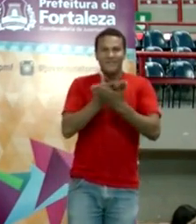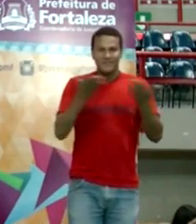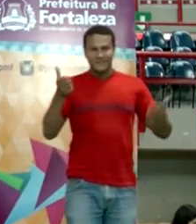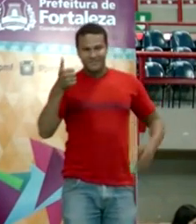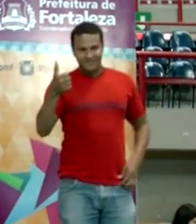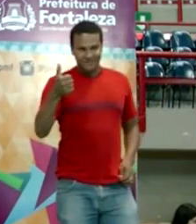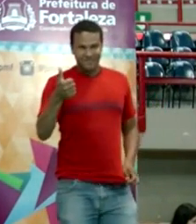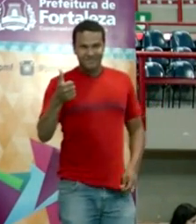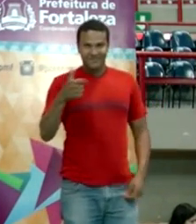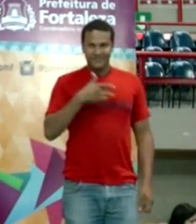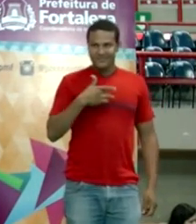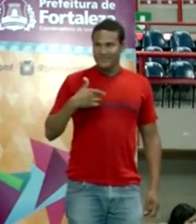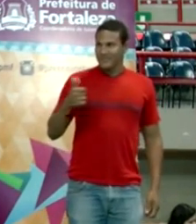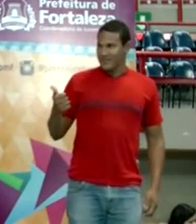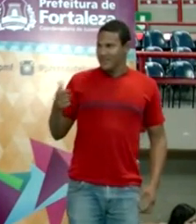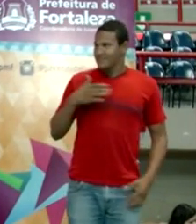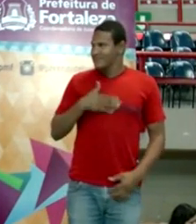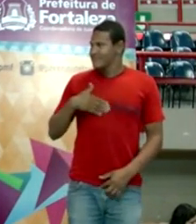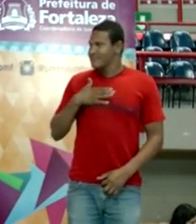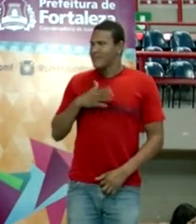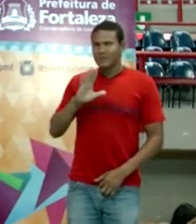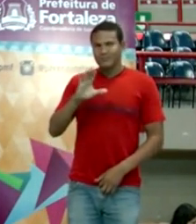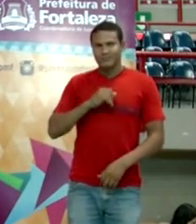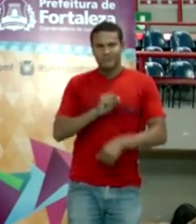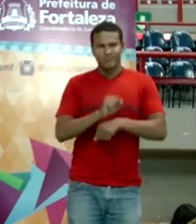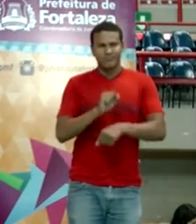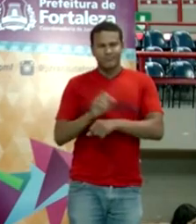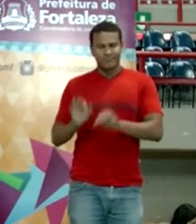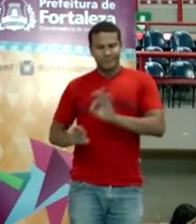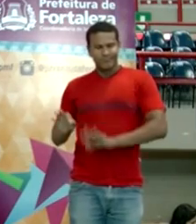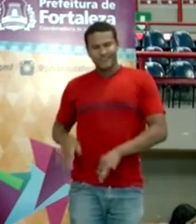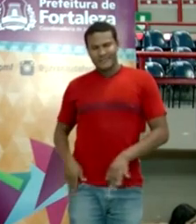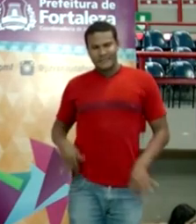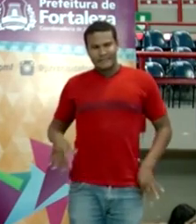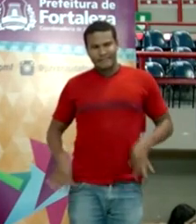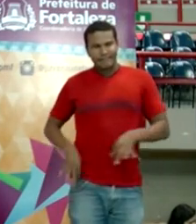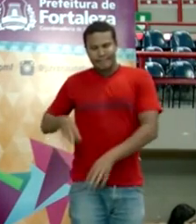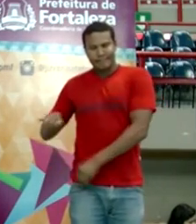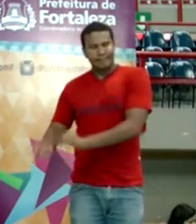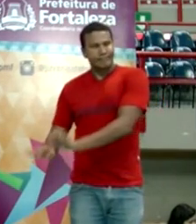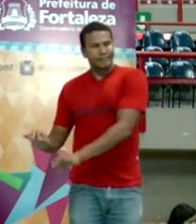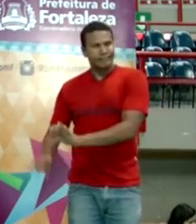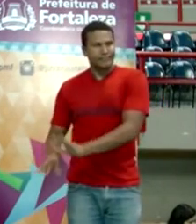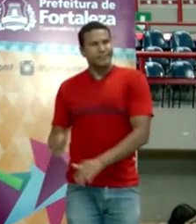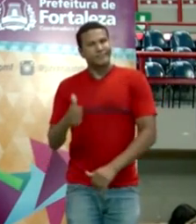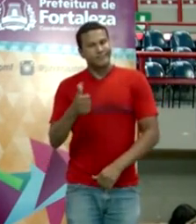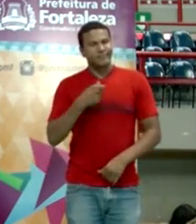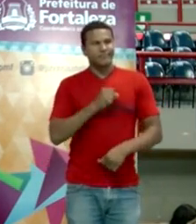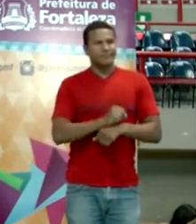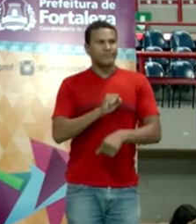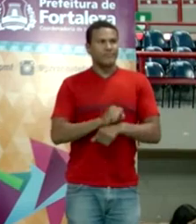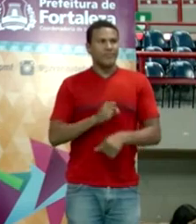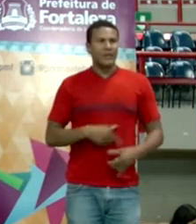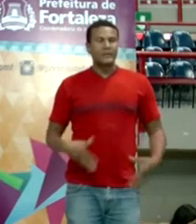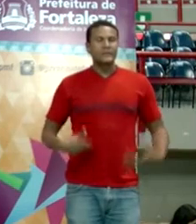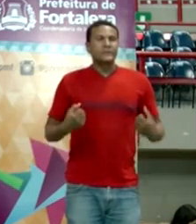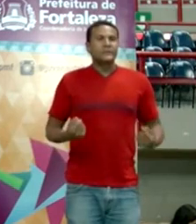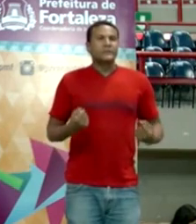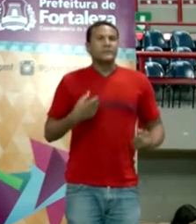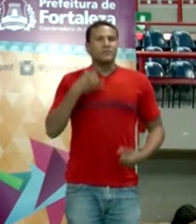bem? Todo mundo feliz? Só tirar aqui as coisas do bolso, botar aqui que é para ficar menos